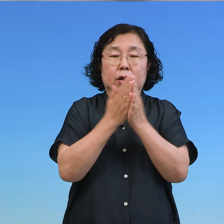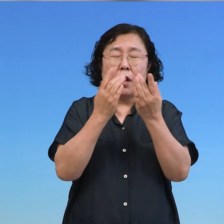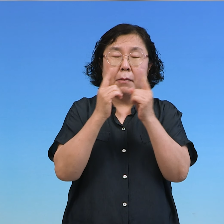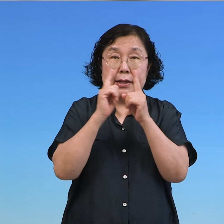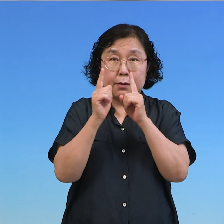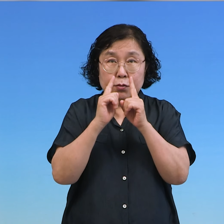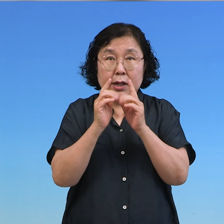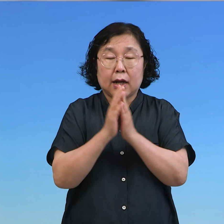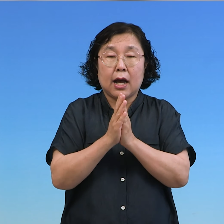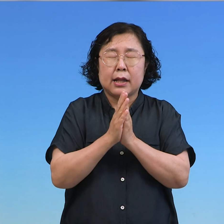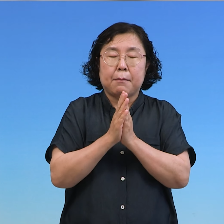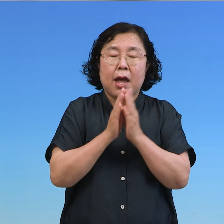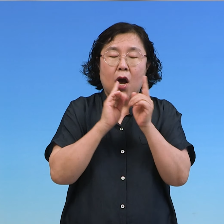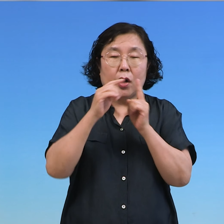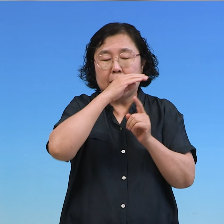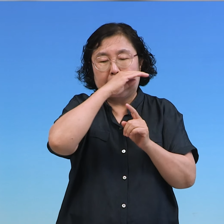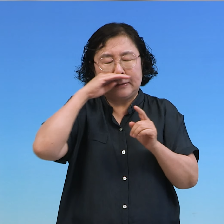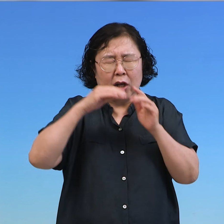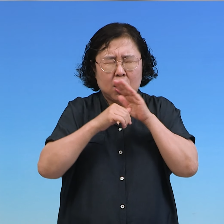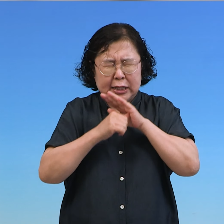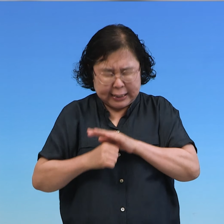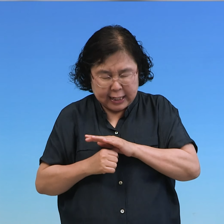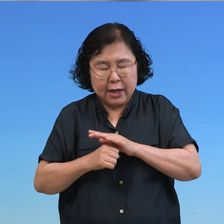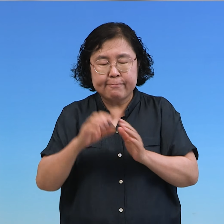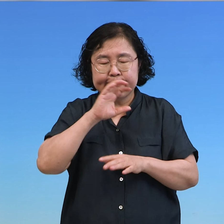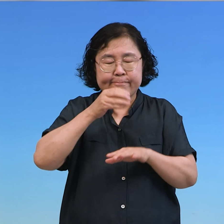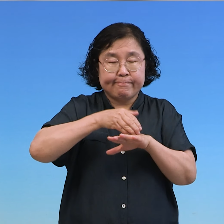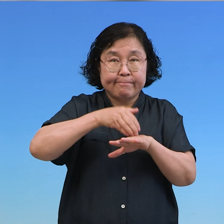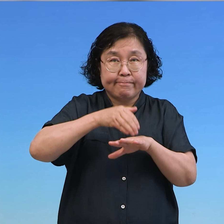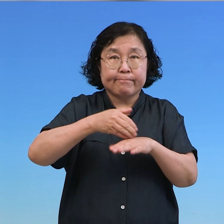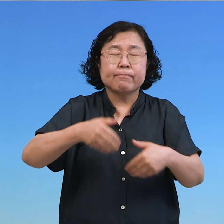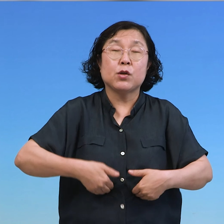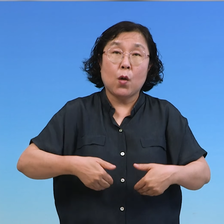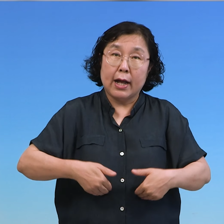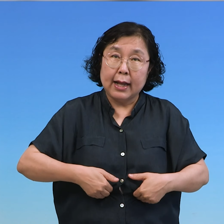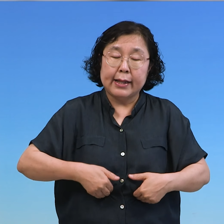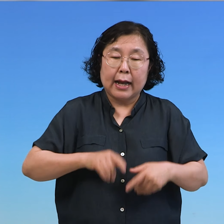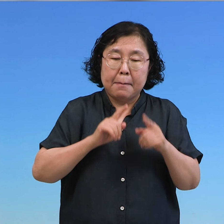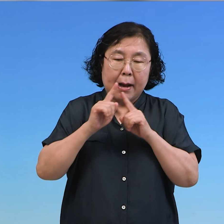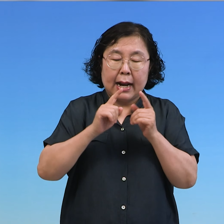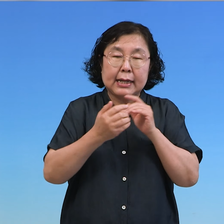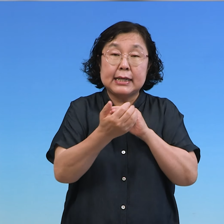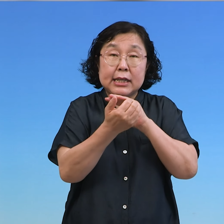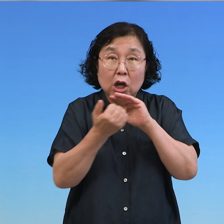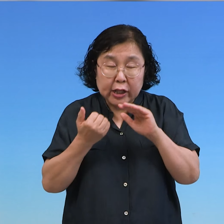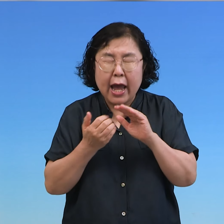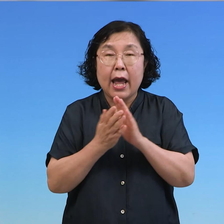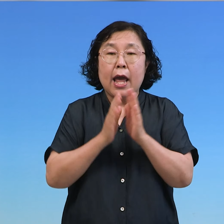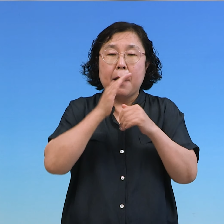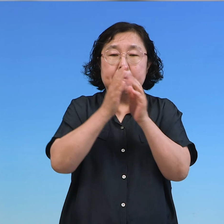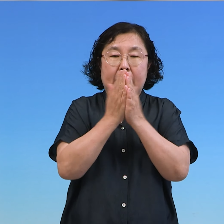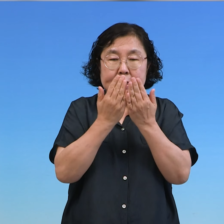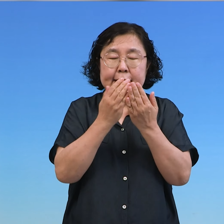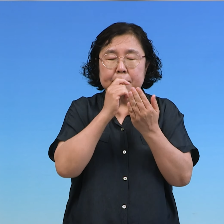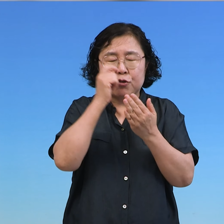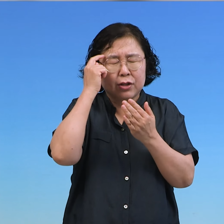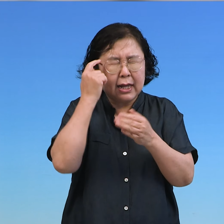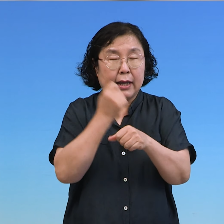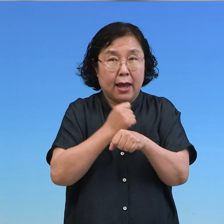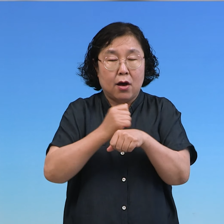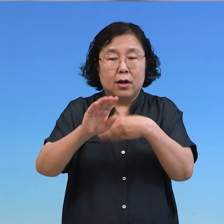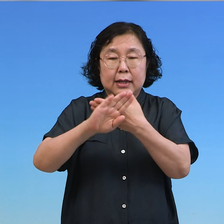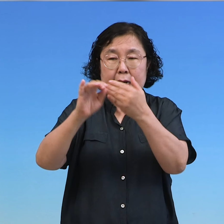묵상과 언어 절제 훈련을 해야 된다 한마디로 말하면요 내뱉기 전에 말씀부터 묵상해라 그 얘기예요